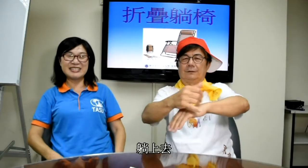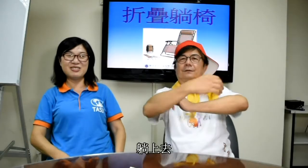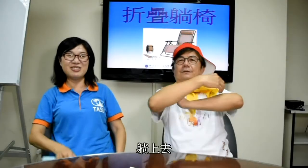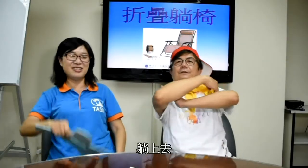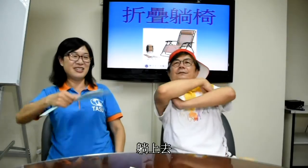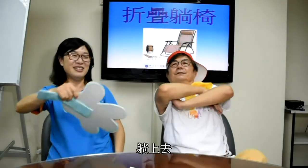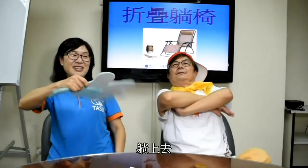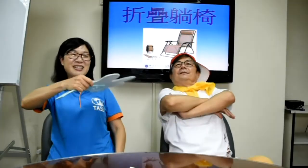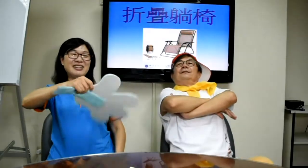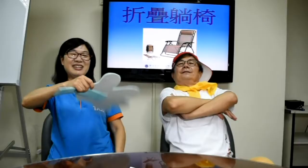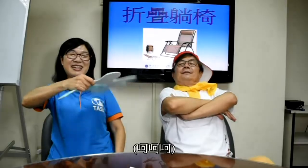去。